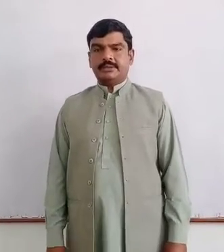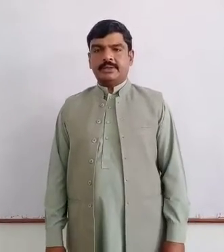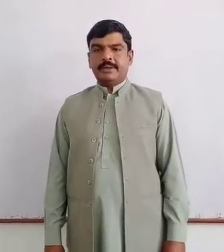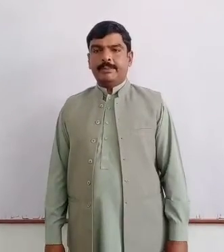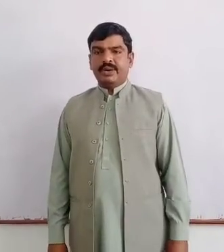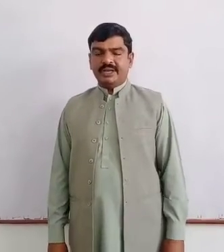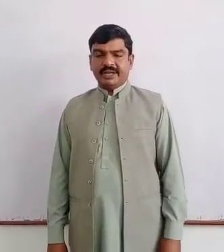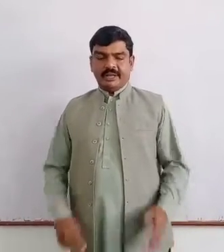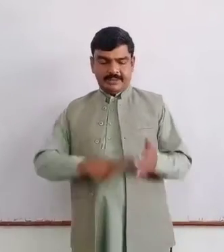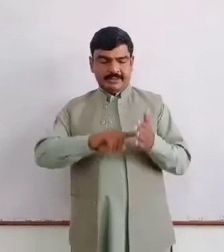पॉलिटेक्निक। पॉलिटेक्निक